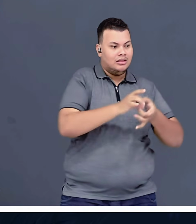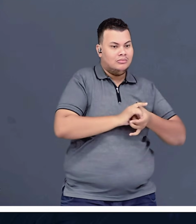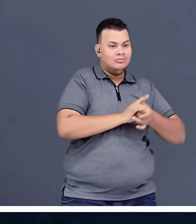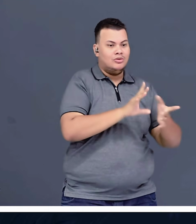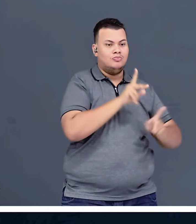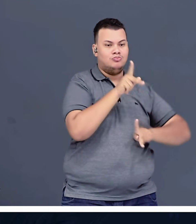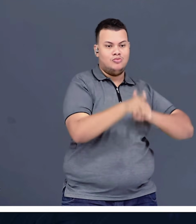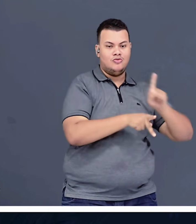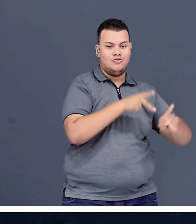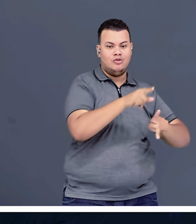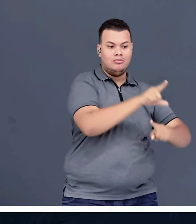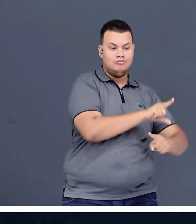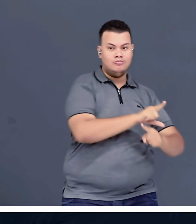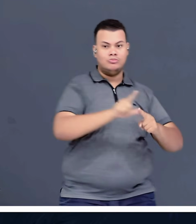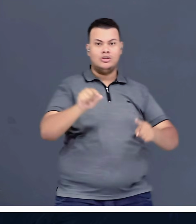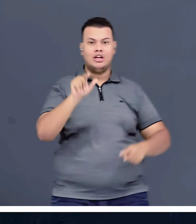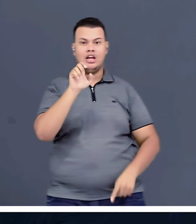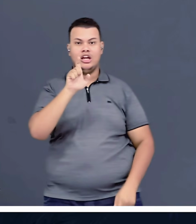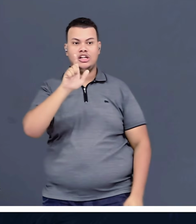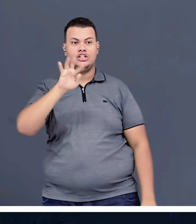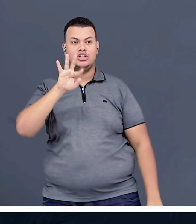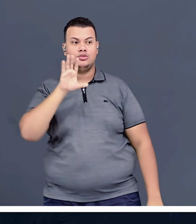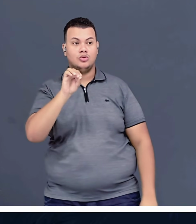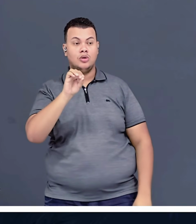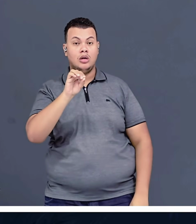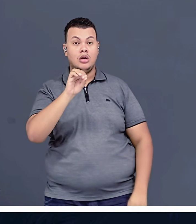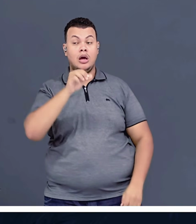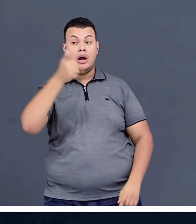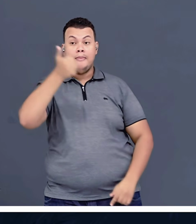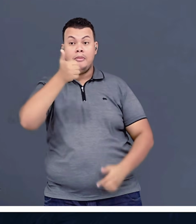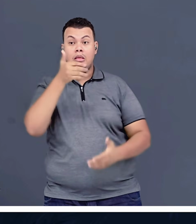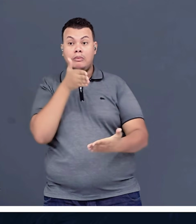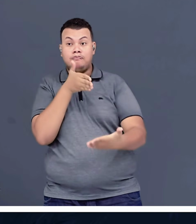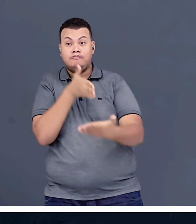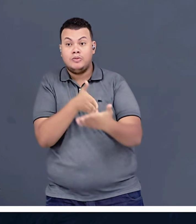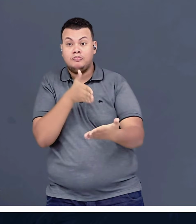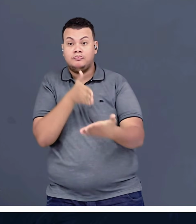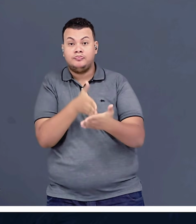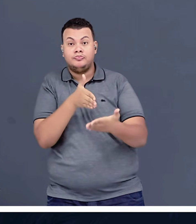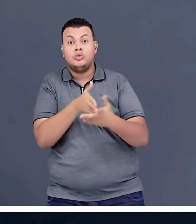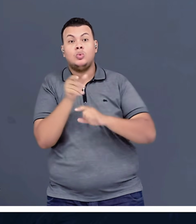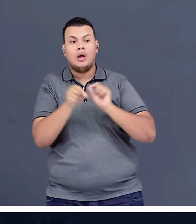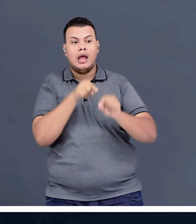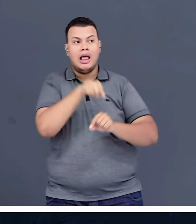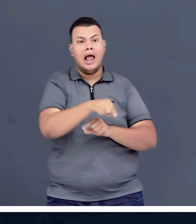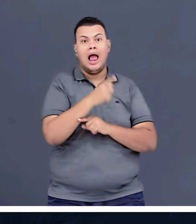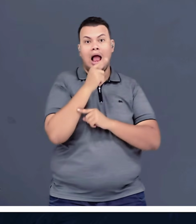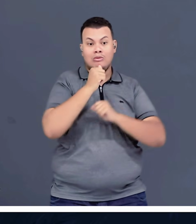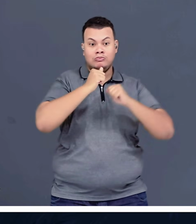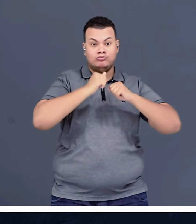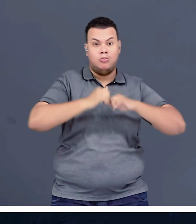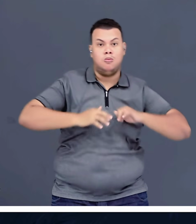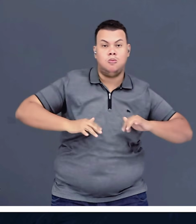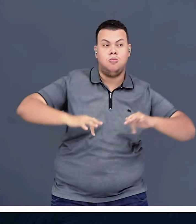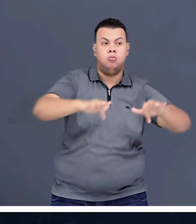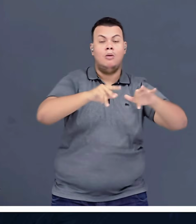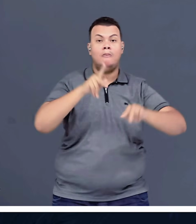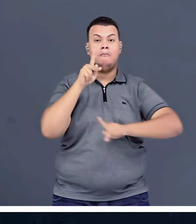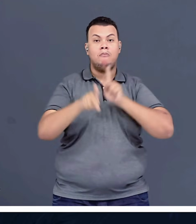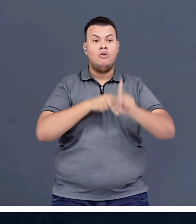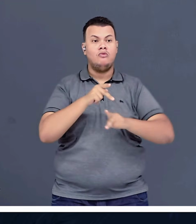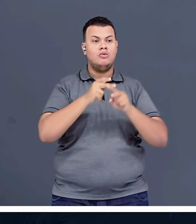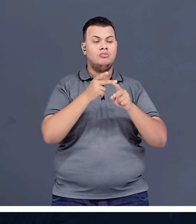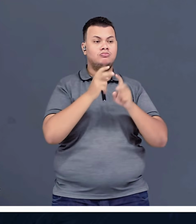tira o povo do Egito. No primeiro obstáculo, lembram? Diante do Mar Vermelho, o povo pede